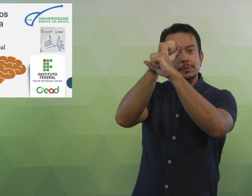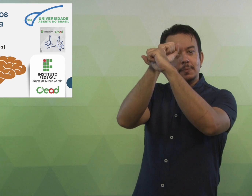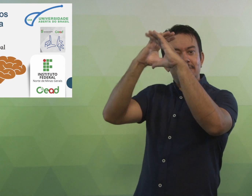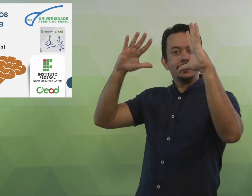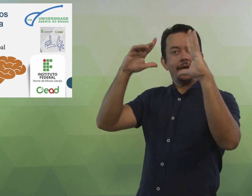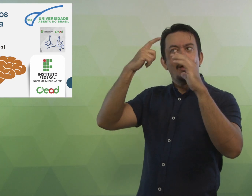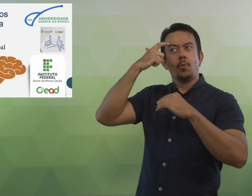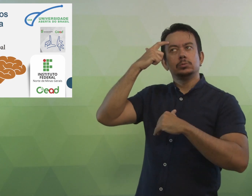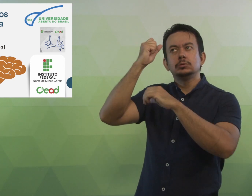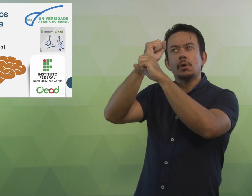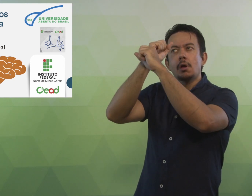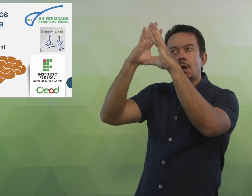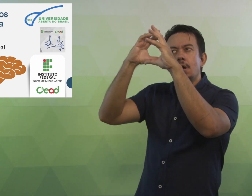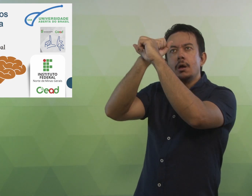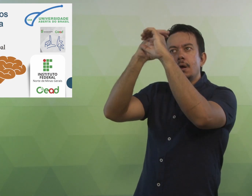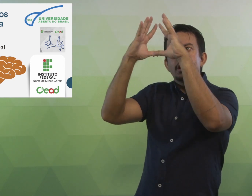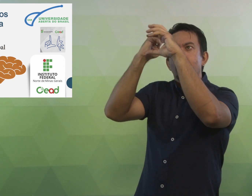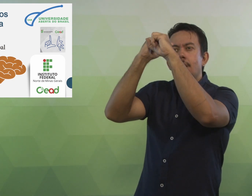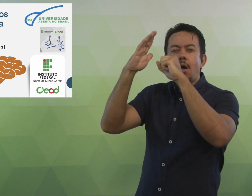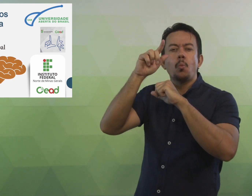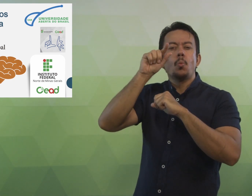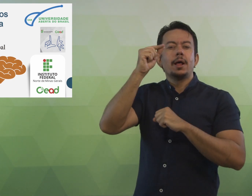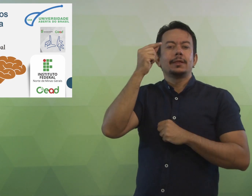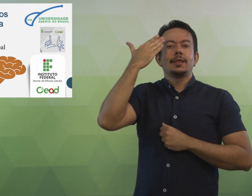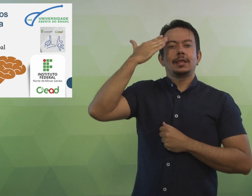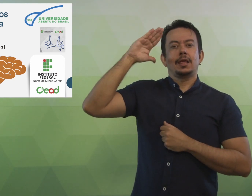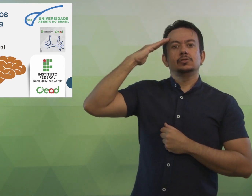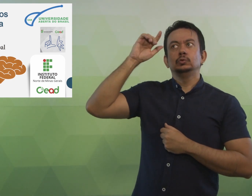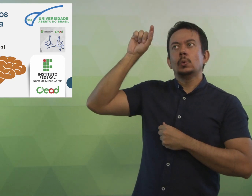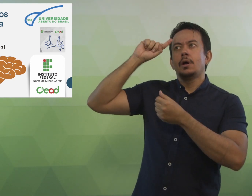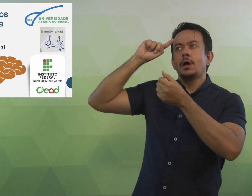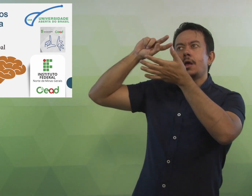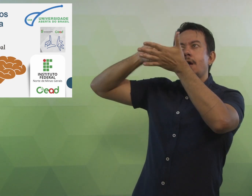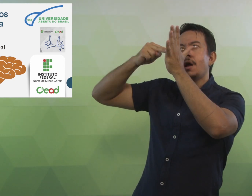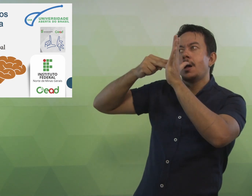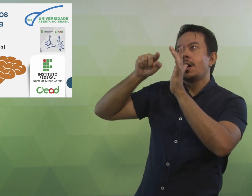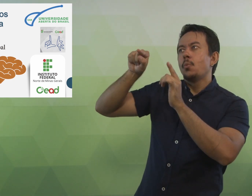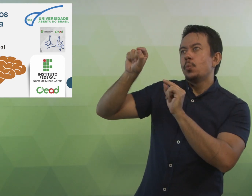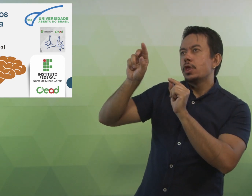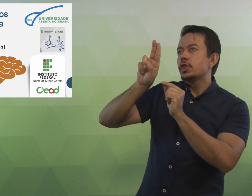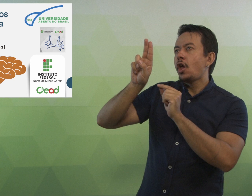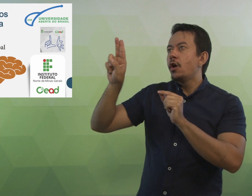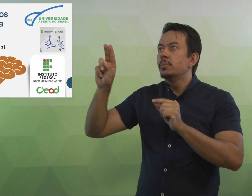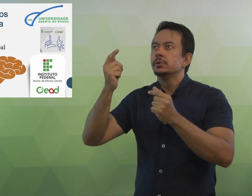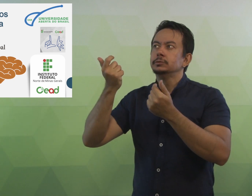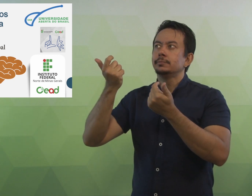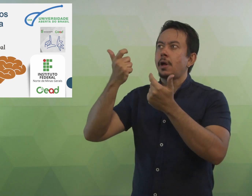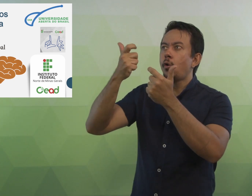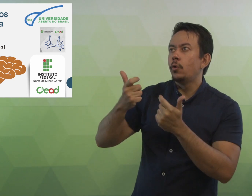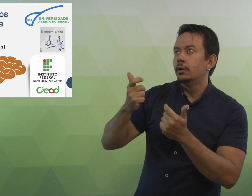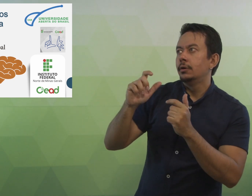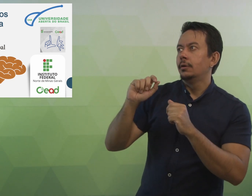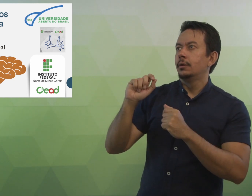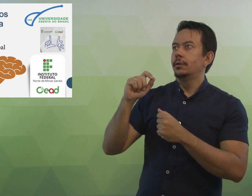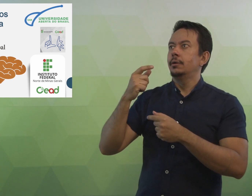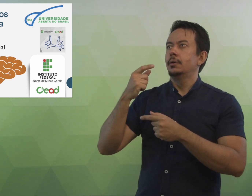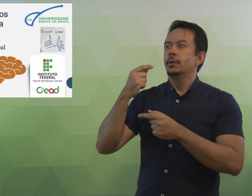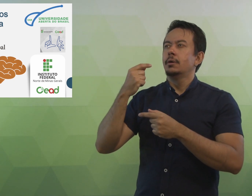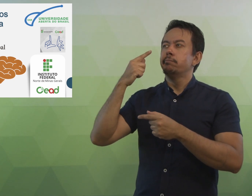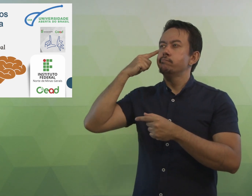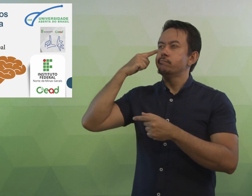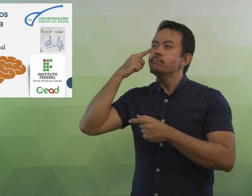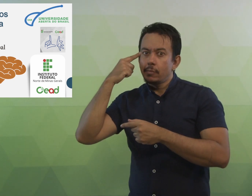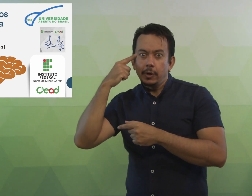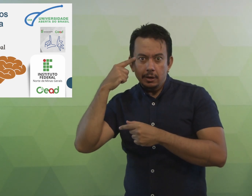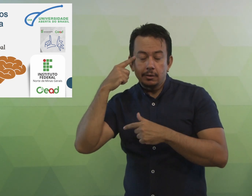diversas situações em que sua mente vai catalogando essas palavras, então você vai fazendo uma representação mental de